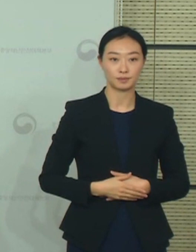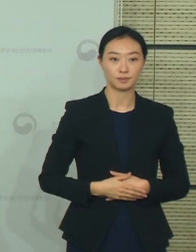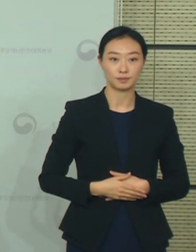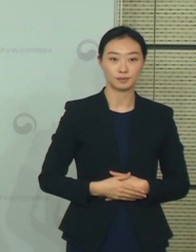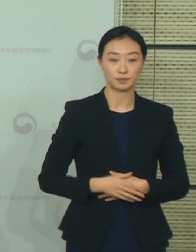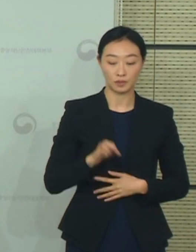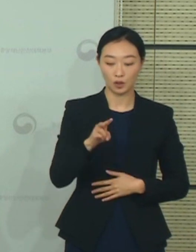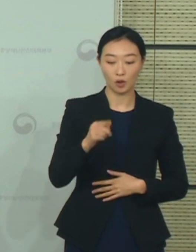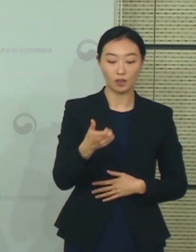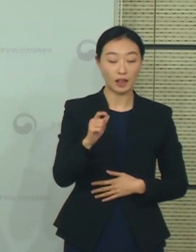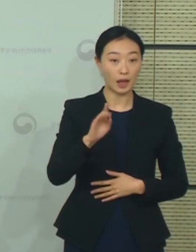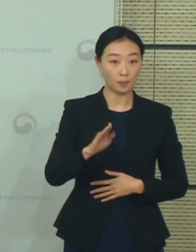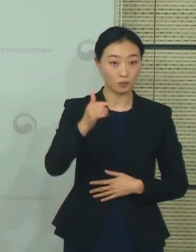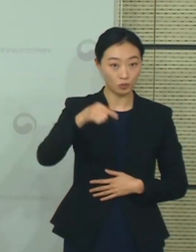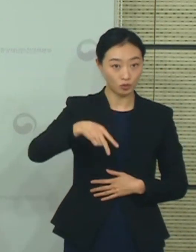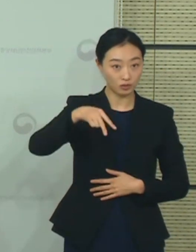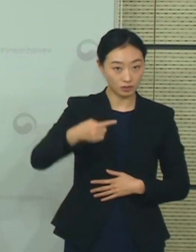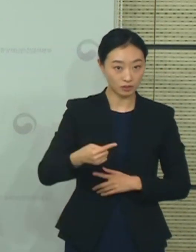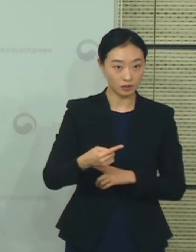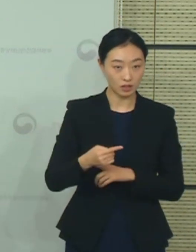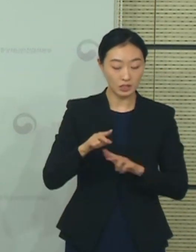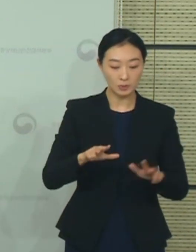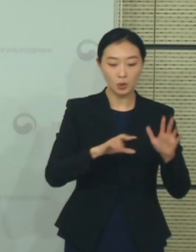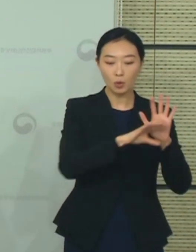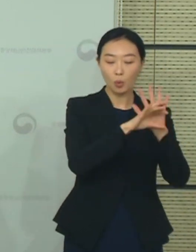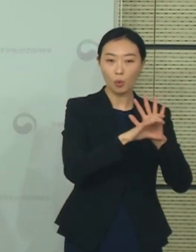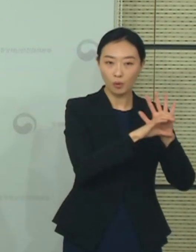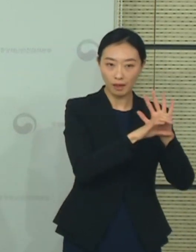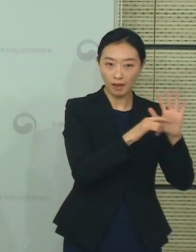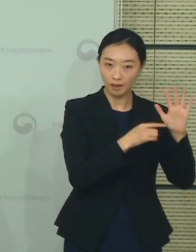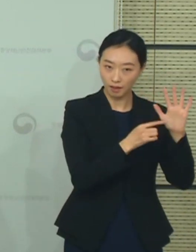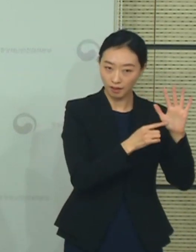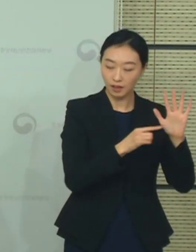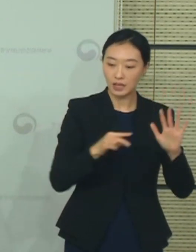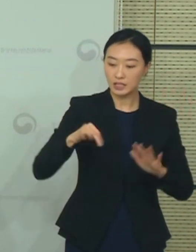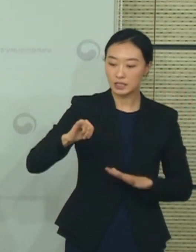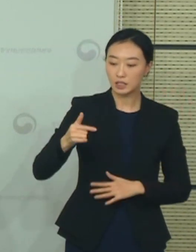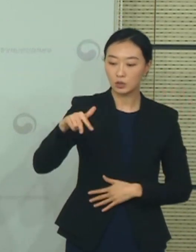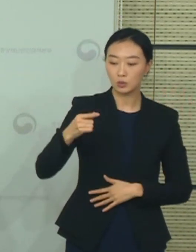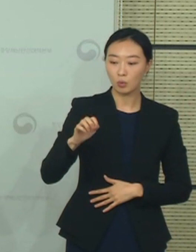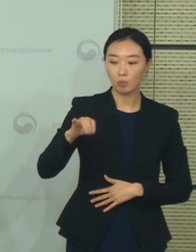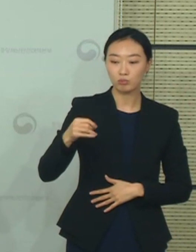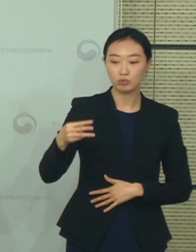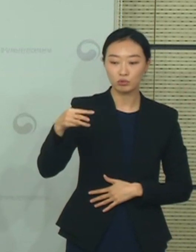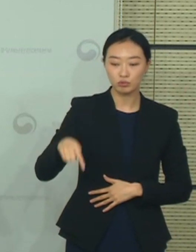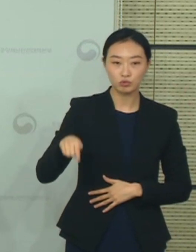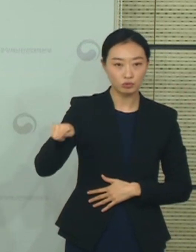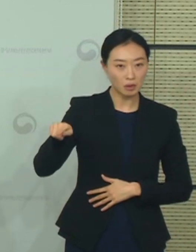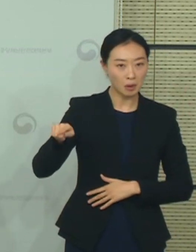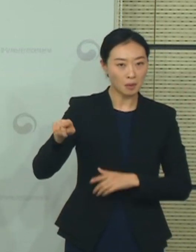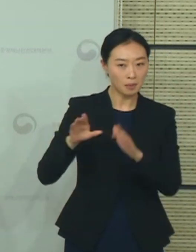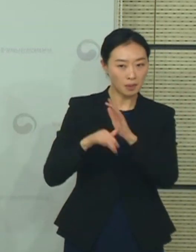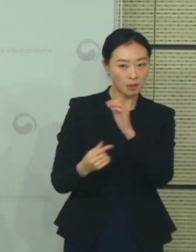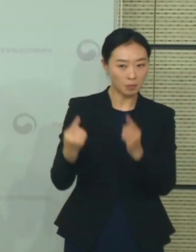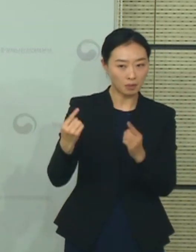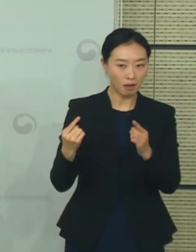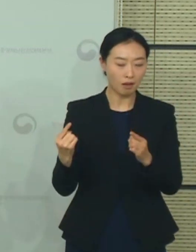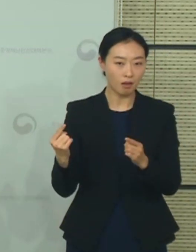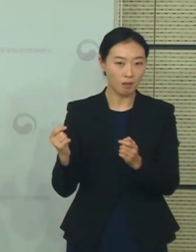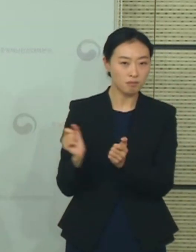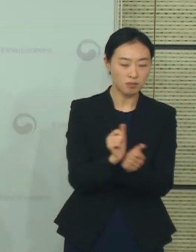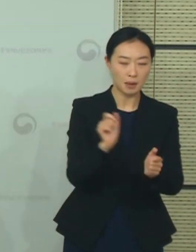저 코로나19가 지금 신종플루보다 확산이 빠르다는 평가가 있는데 어떻게 보시는지 궁금하고요. 또 두